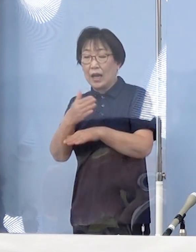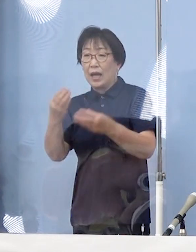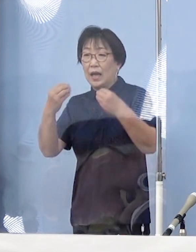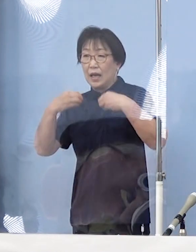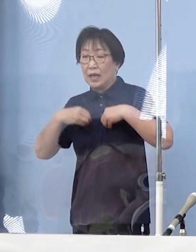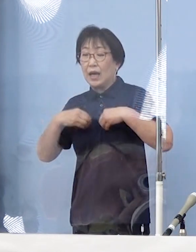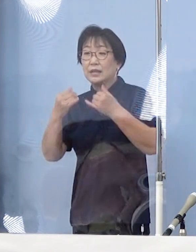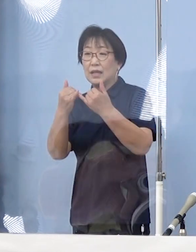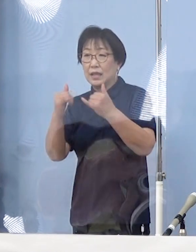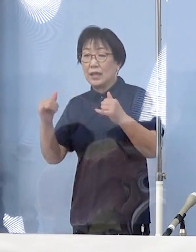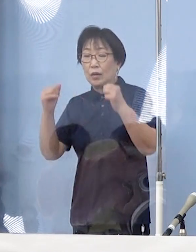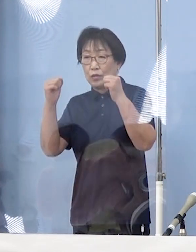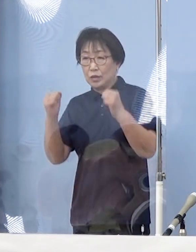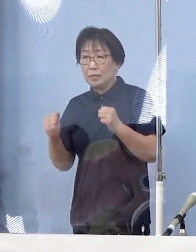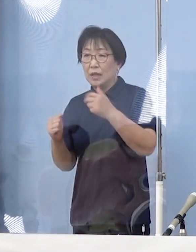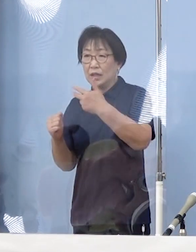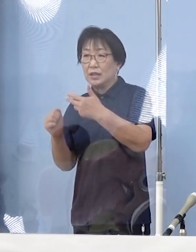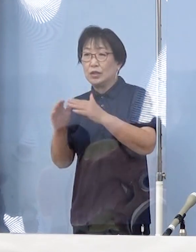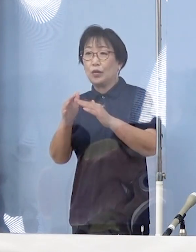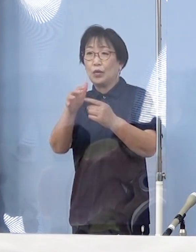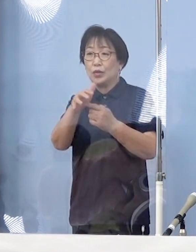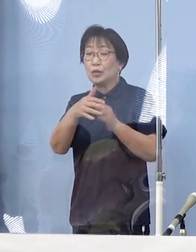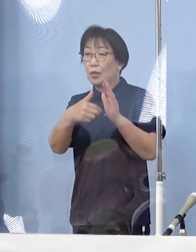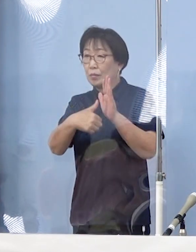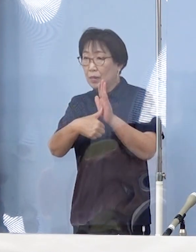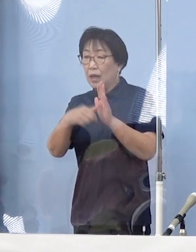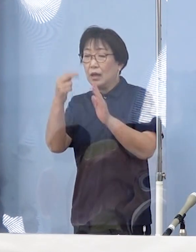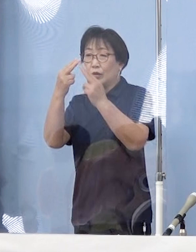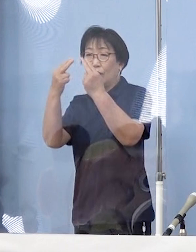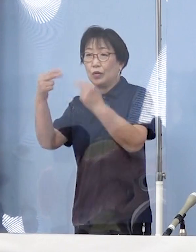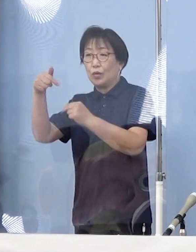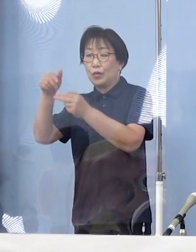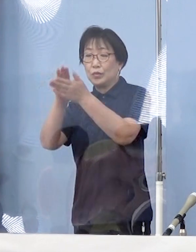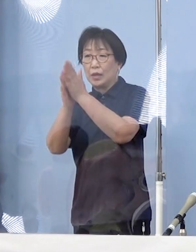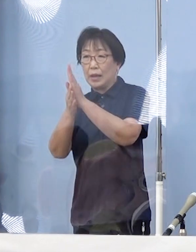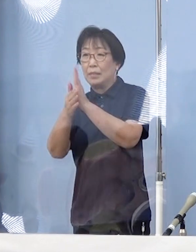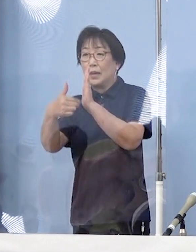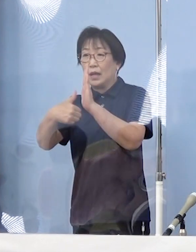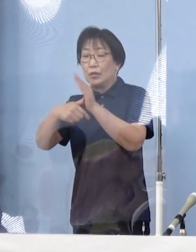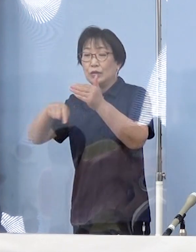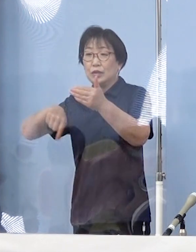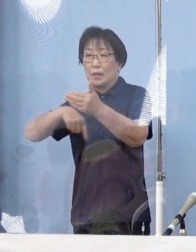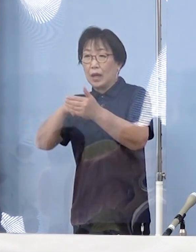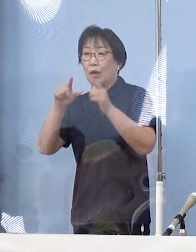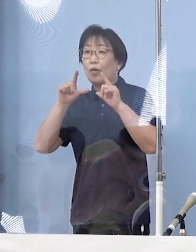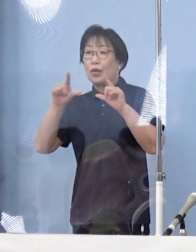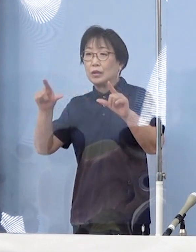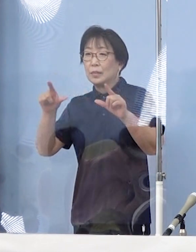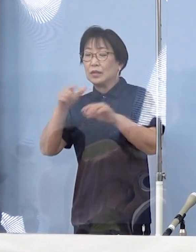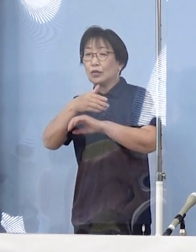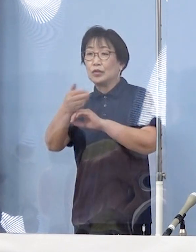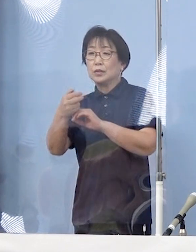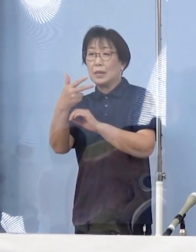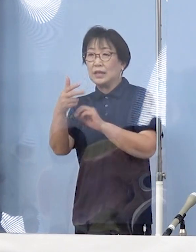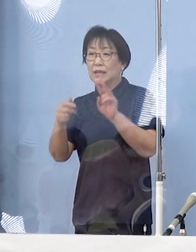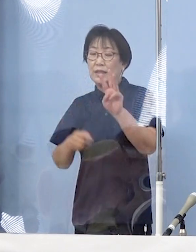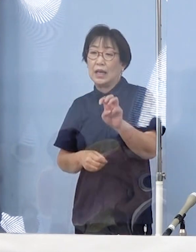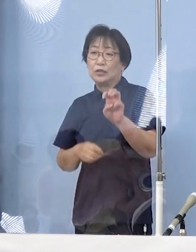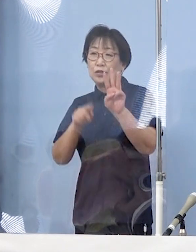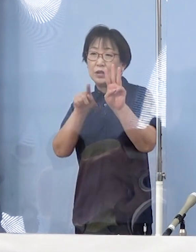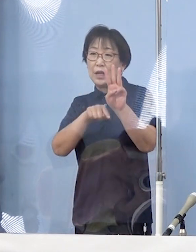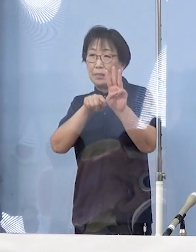感染された方がお住まいの市町村名または都道府県名の内訳を公表いたします。徳島市